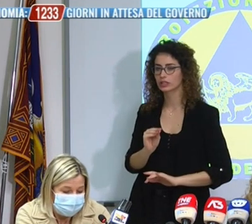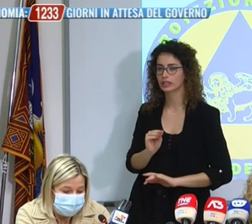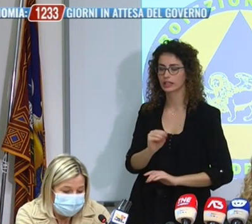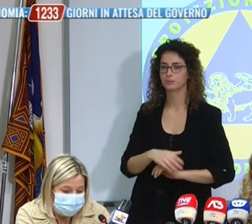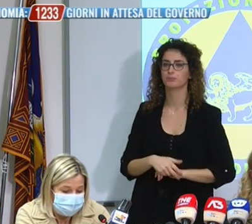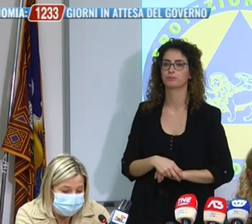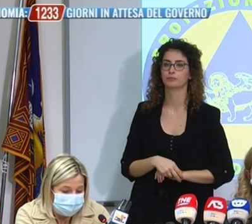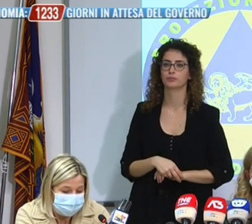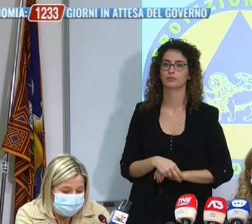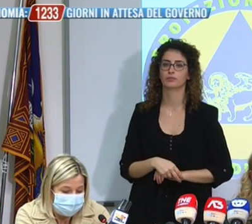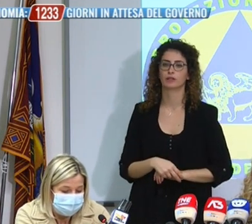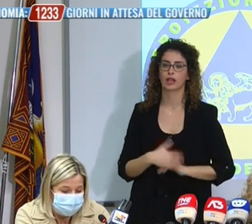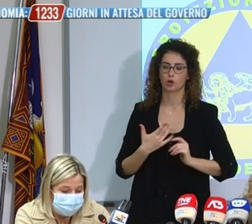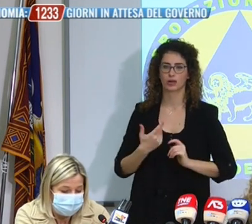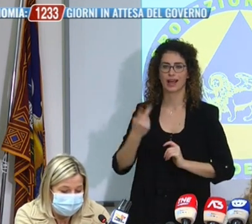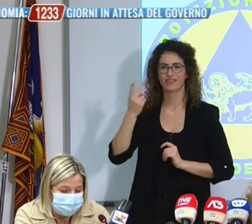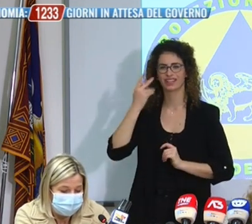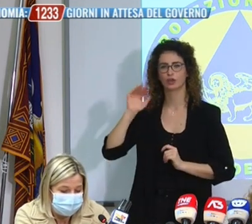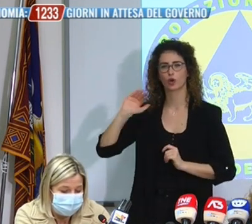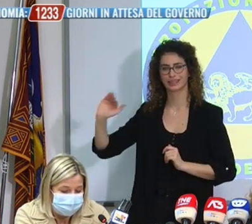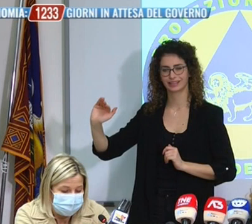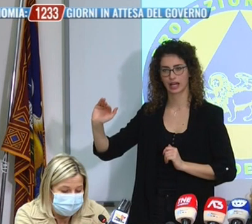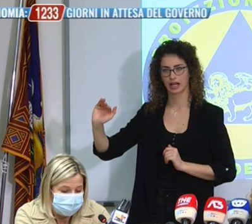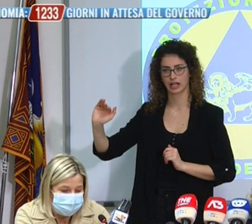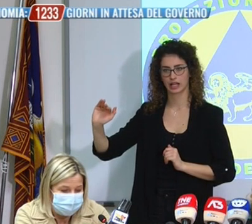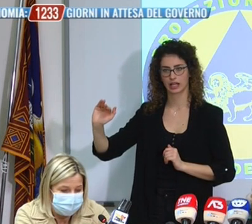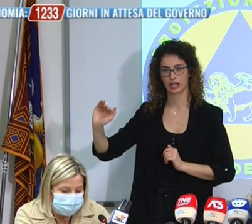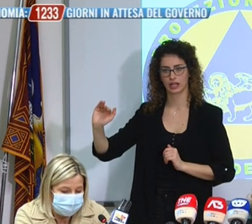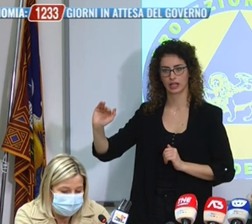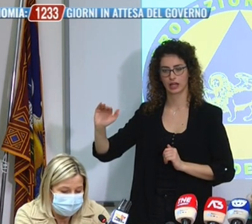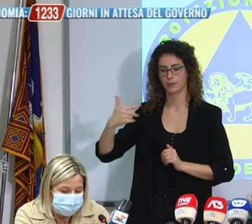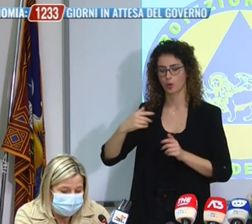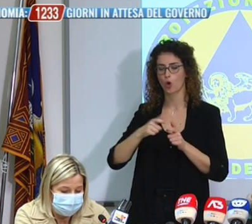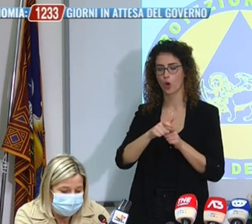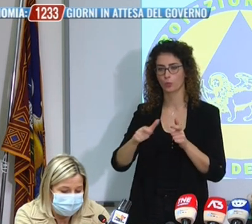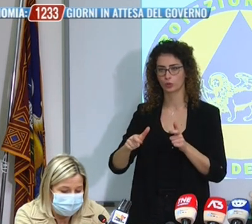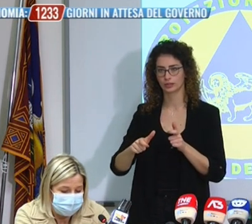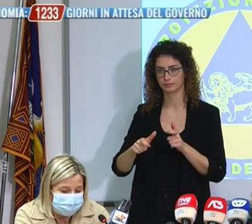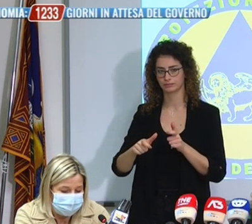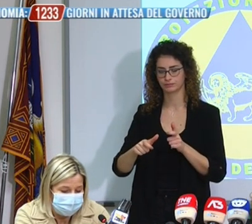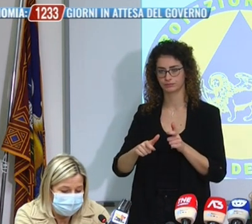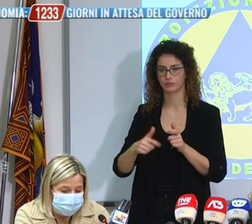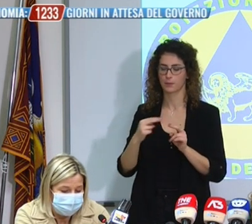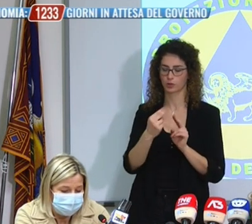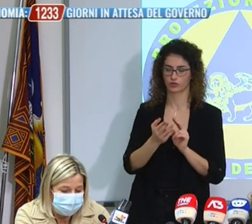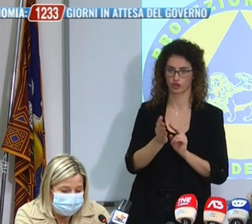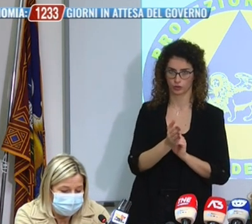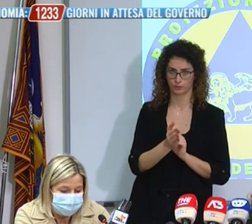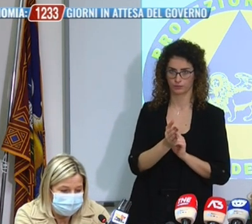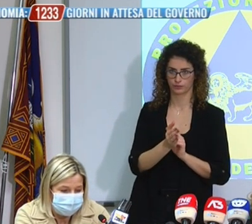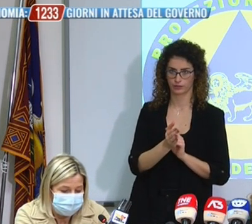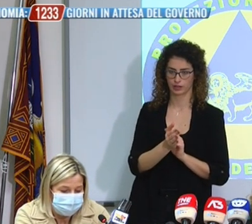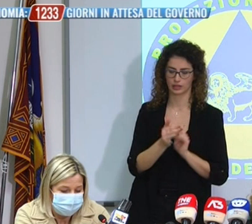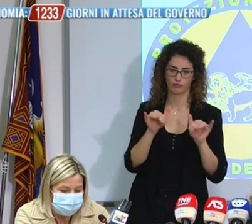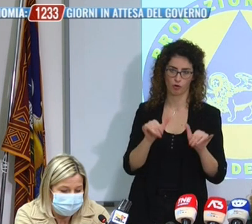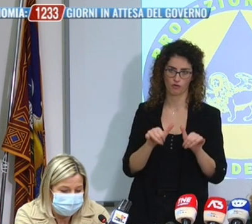ma allora praticamente il Veneto orientale, cioè tranne parlando di comune, visto che la provincia no, perché